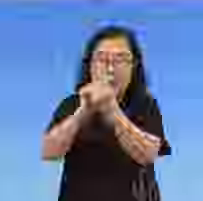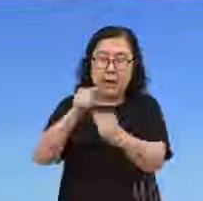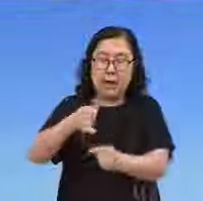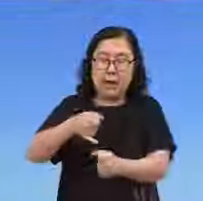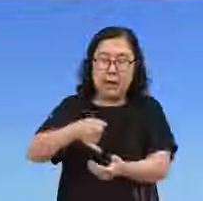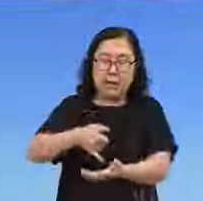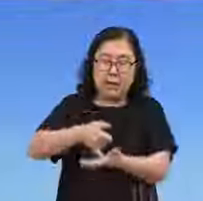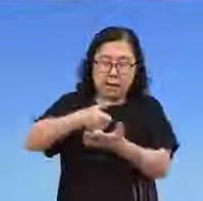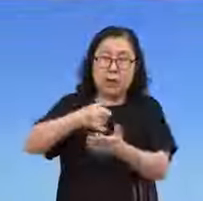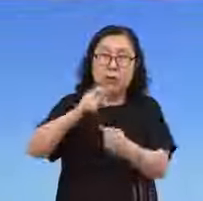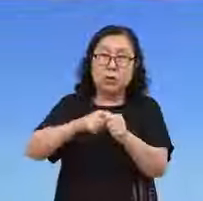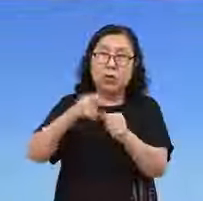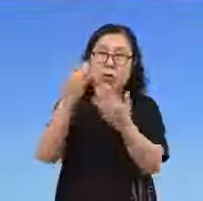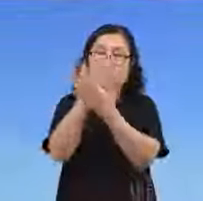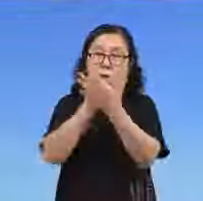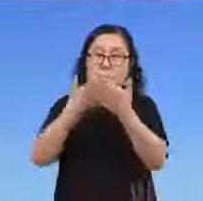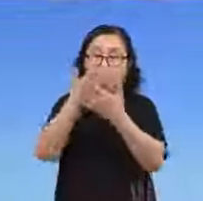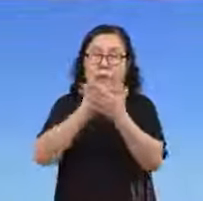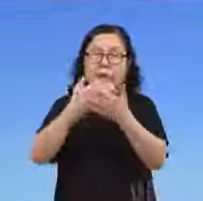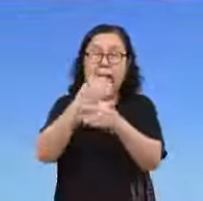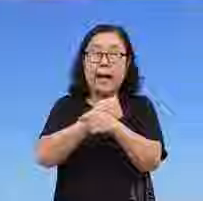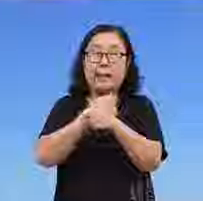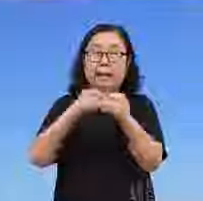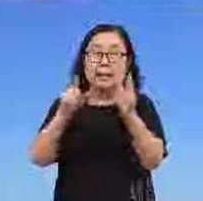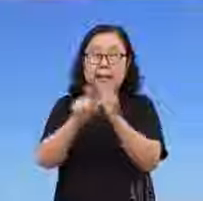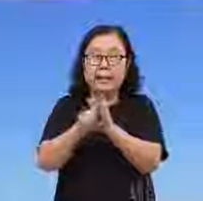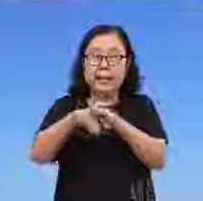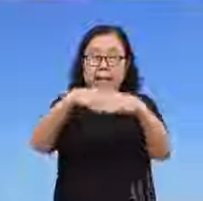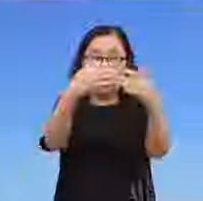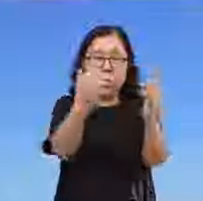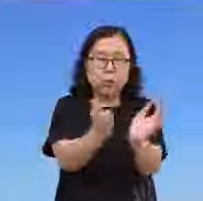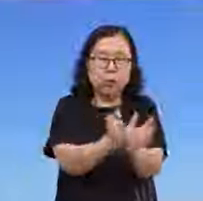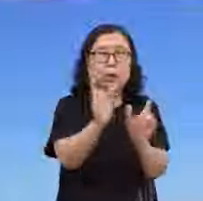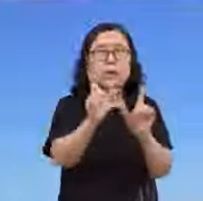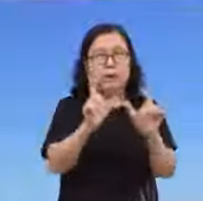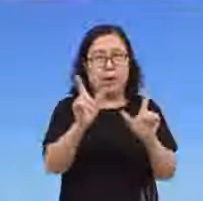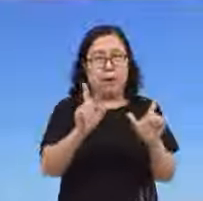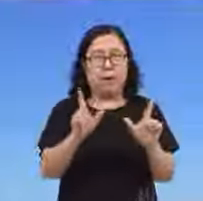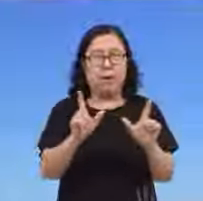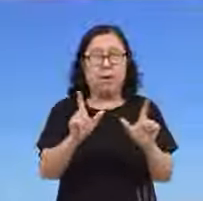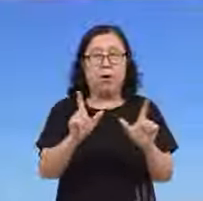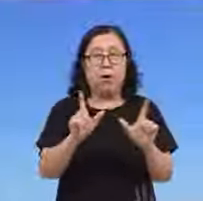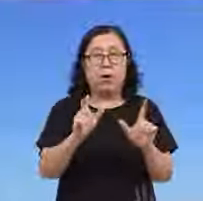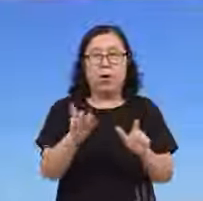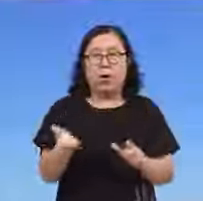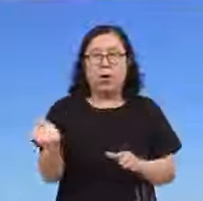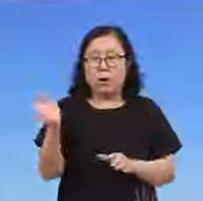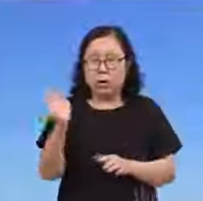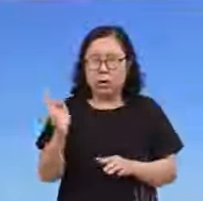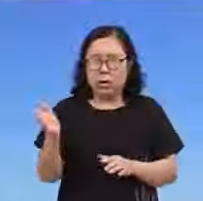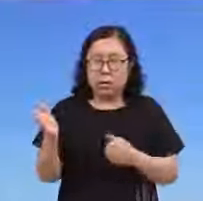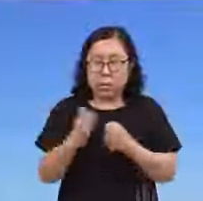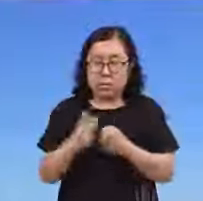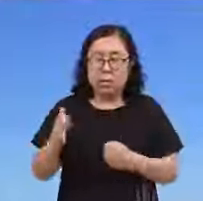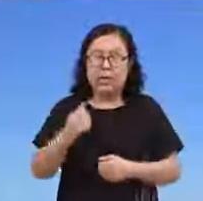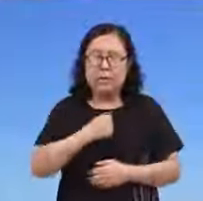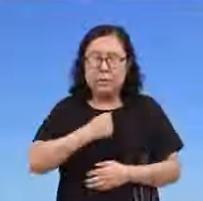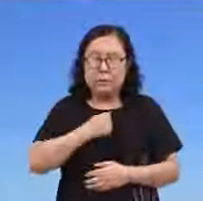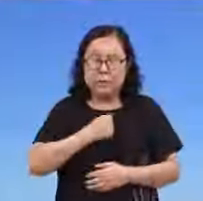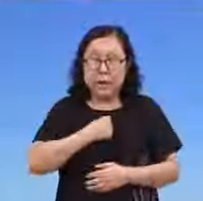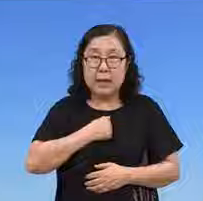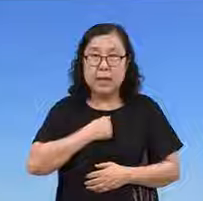오늘 여러분 코로나19가 문제가 아니고 너무너무 탄식하고 답답한 거는 오늘 교회를